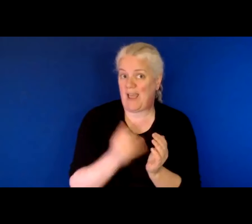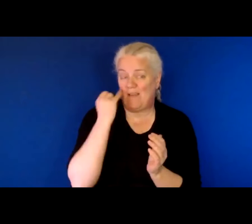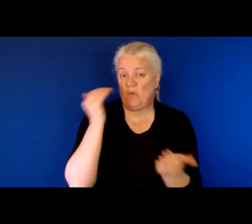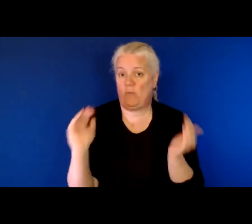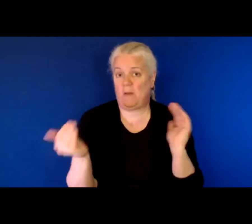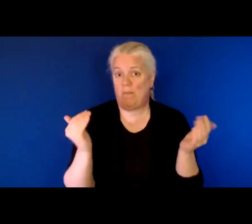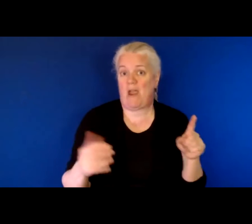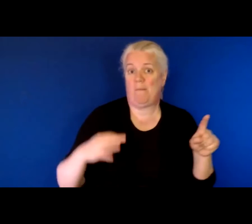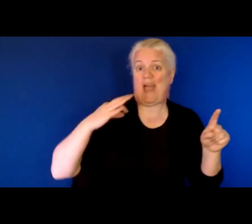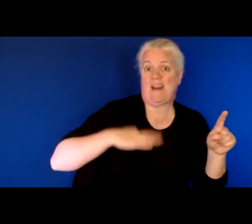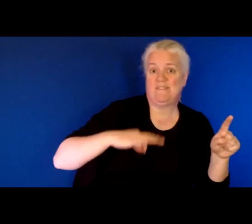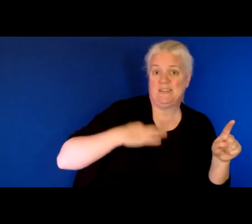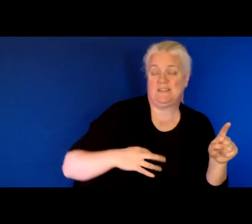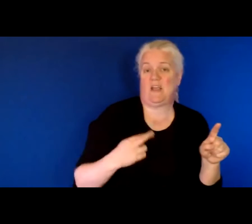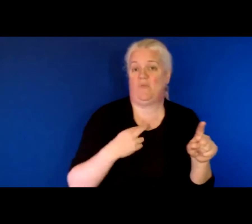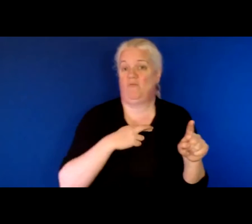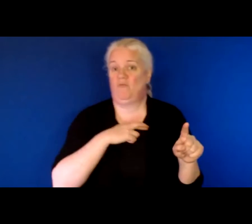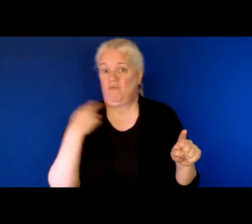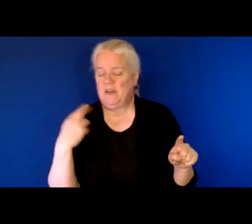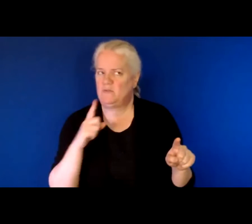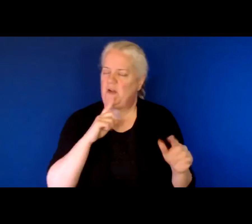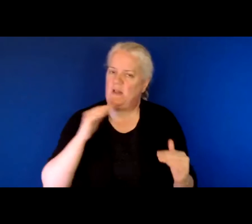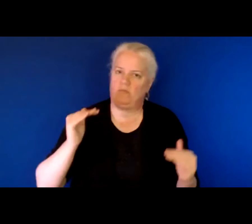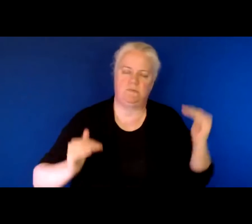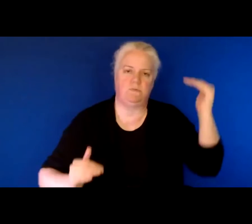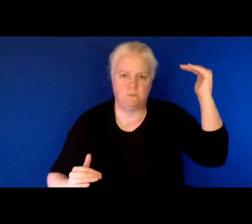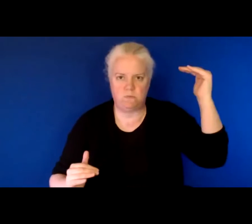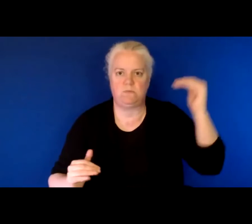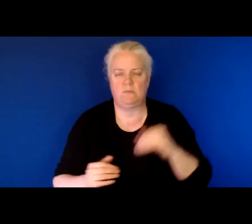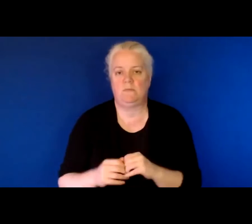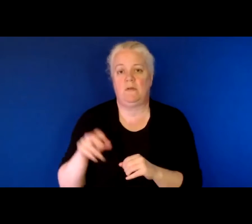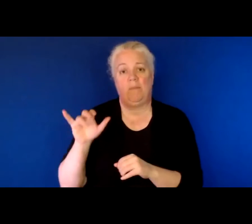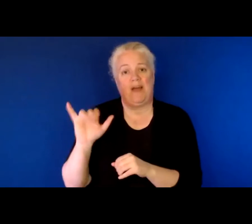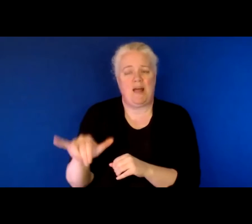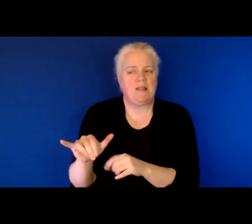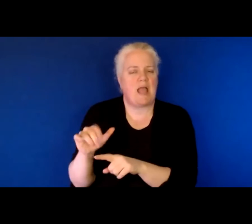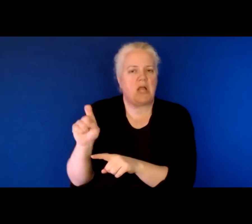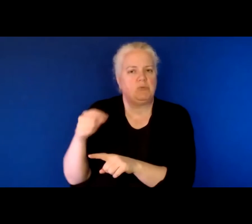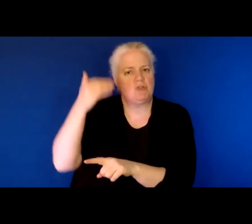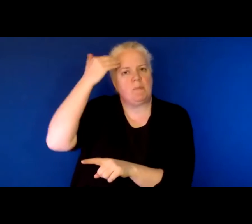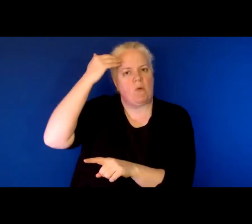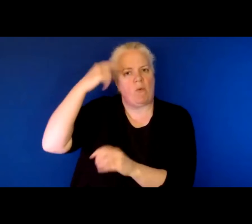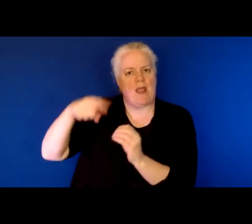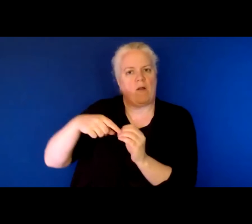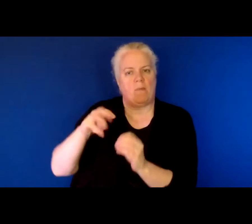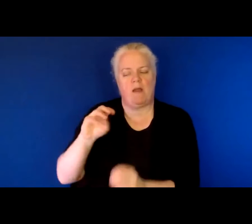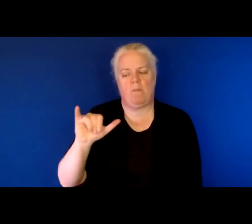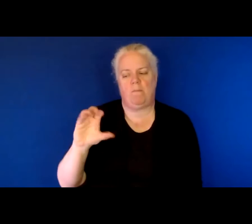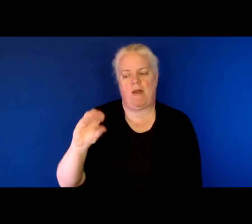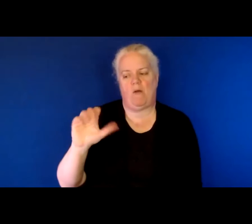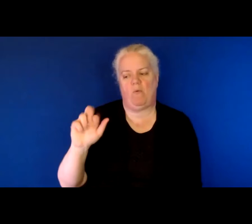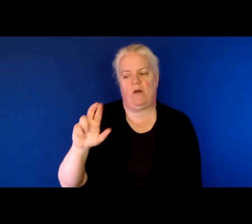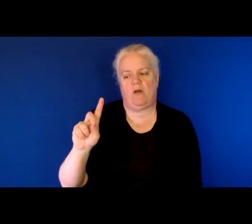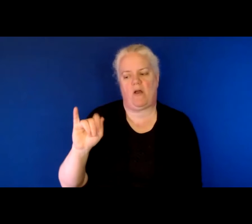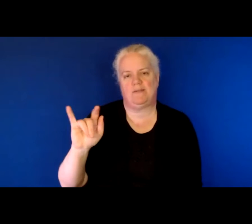心肌肉的一种发炎的情况，但是这些也是很少很少部分